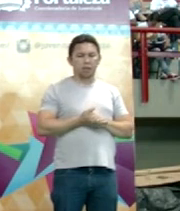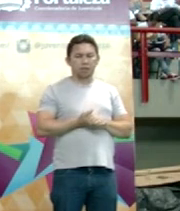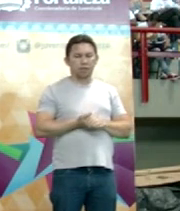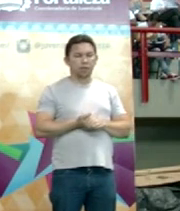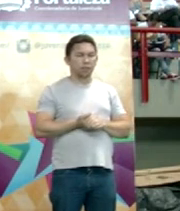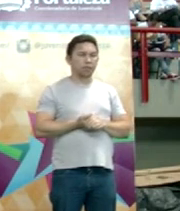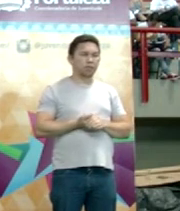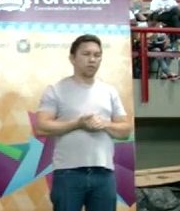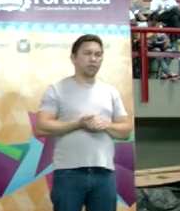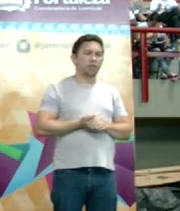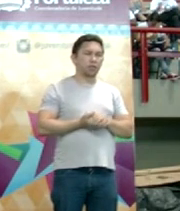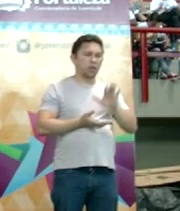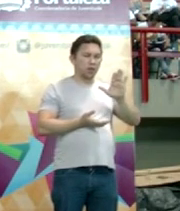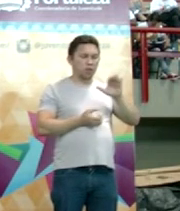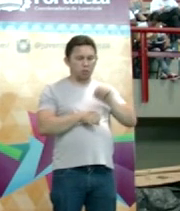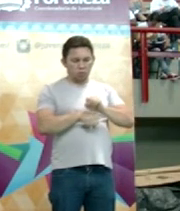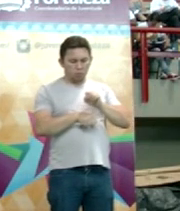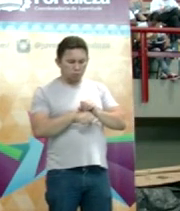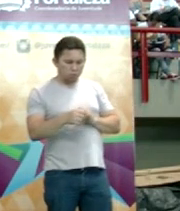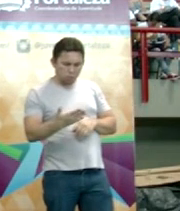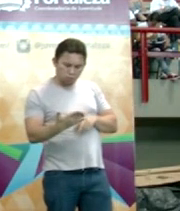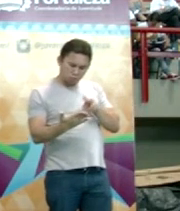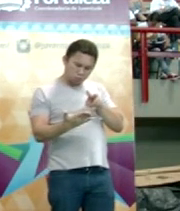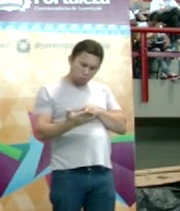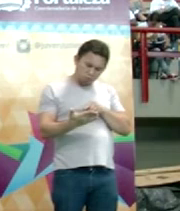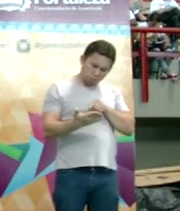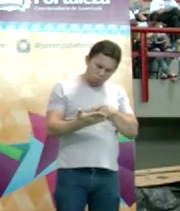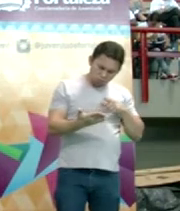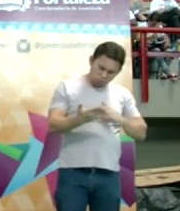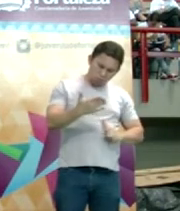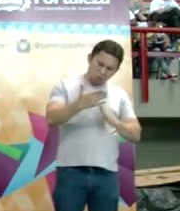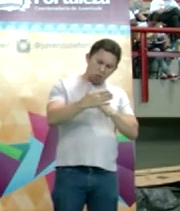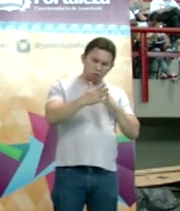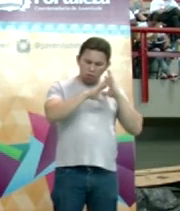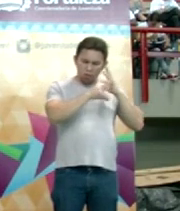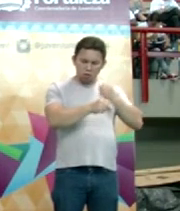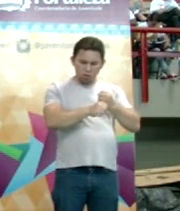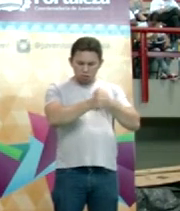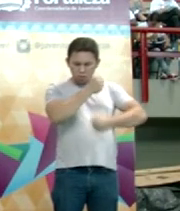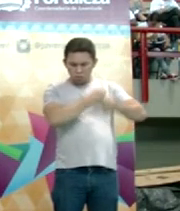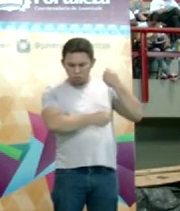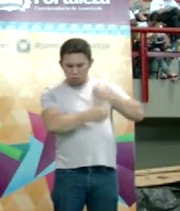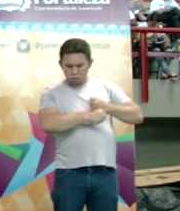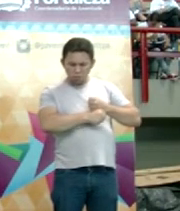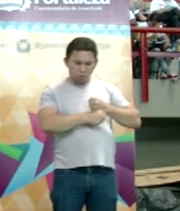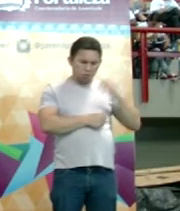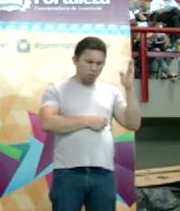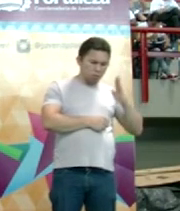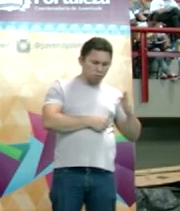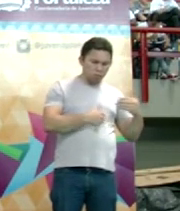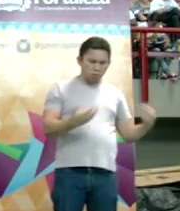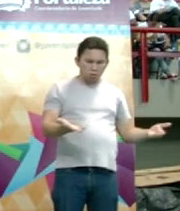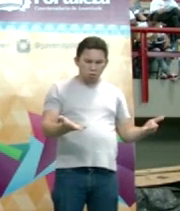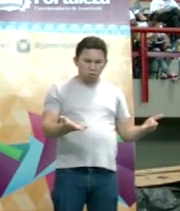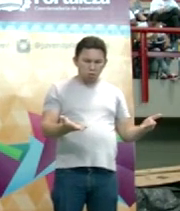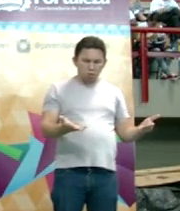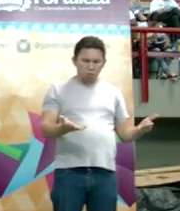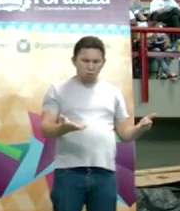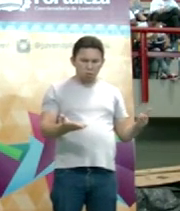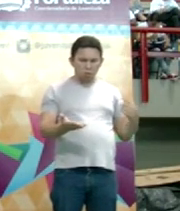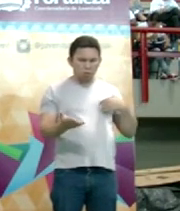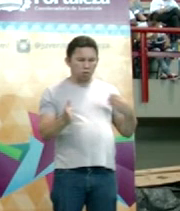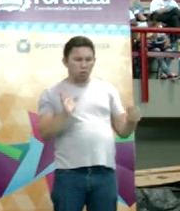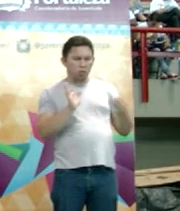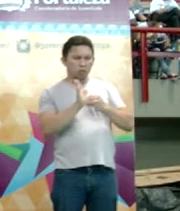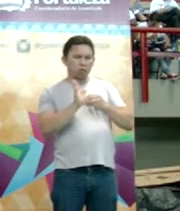sendo, deixa eu ver aqui, o consumo atingiu o nível histórico no ano passado aos brasileiros, só que ele não falou assim,